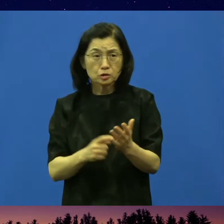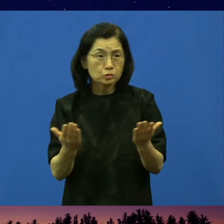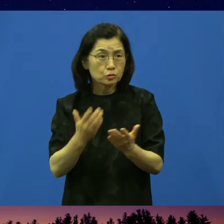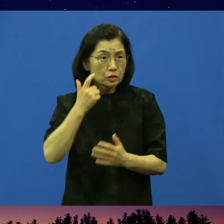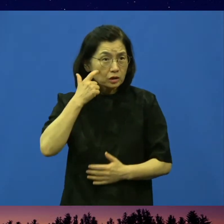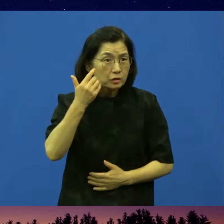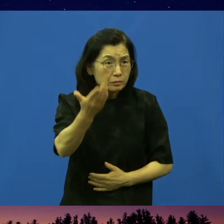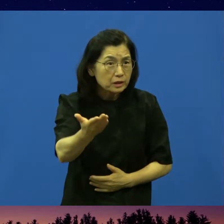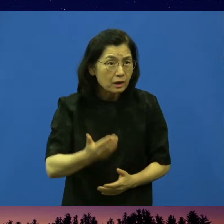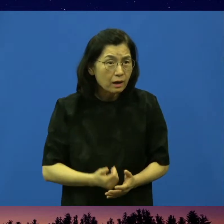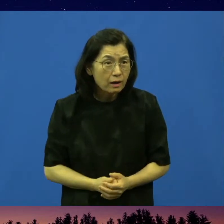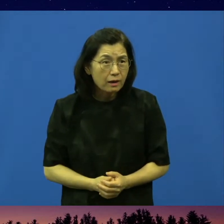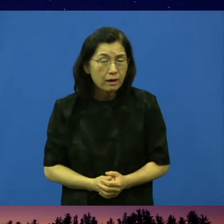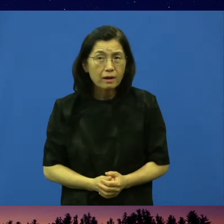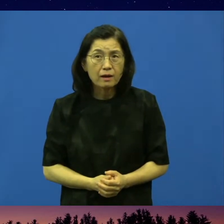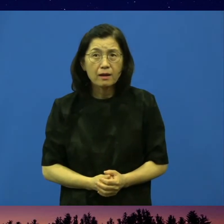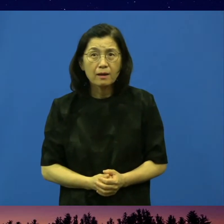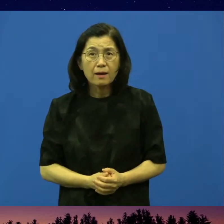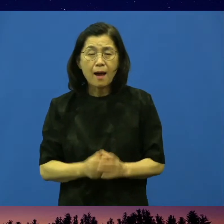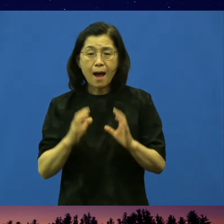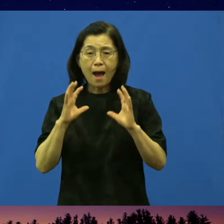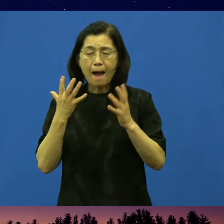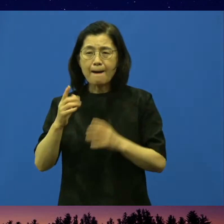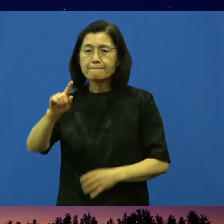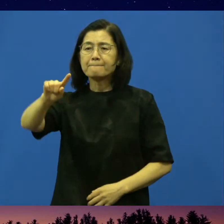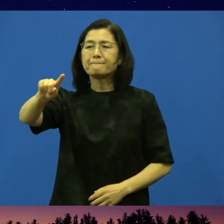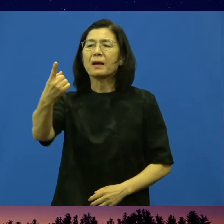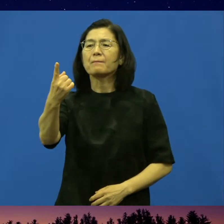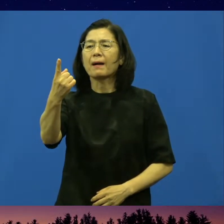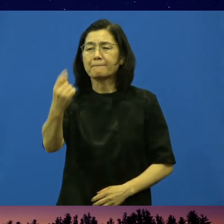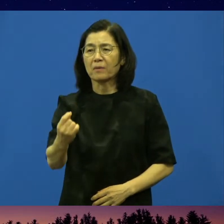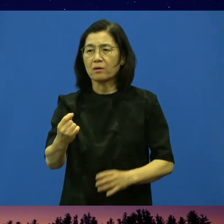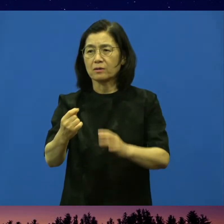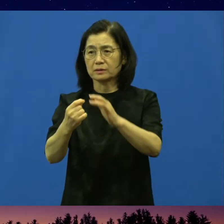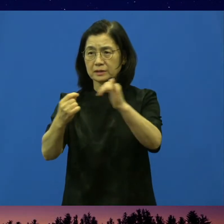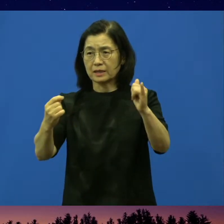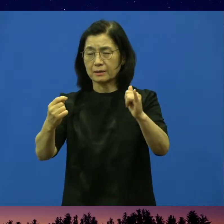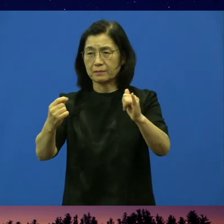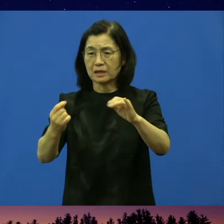더 아이들까지 다 하면 100만 명이 이상이 되는.